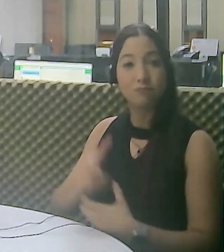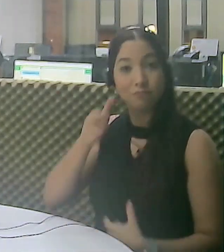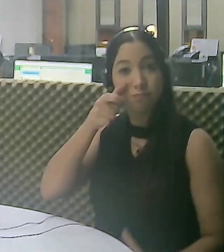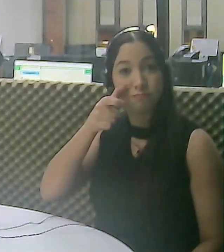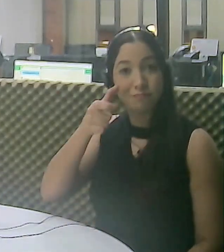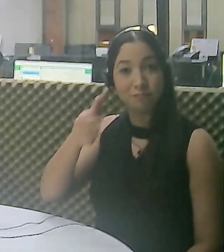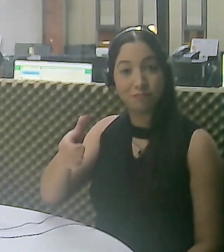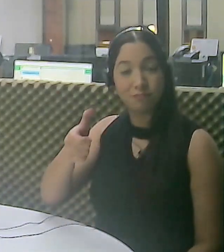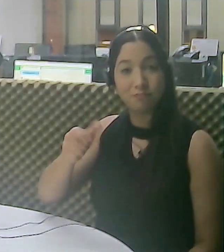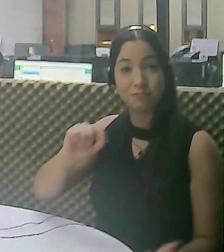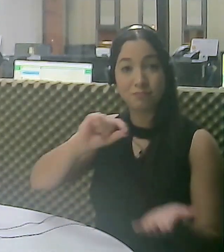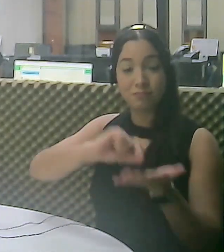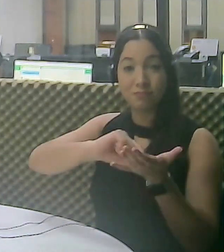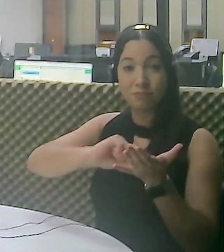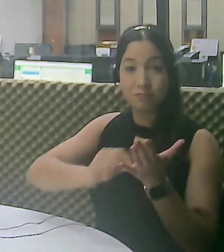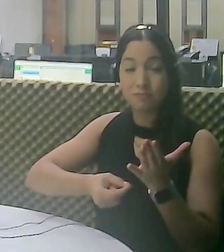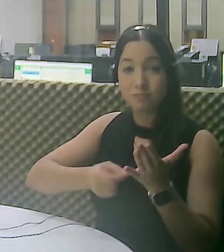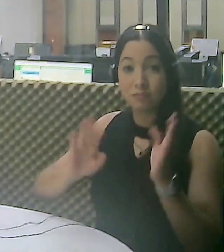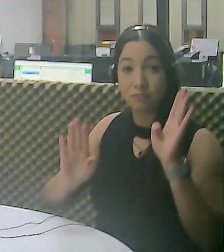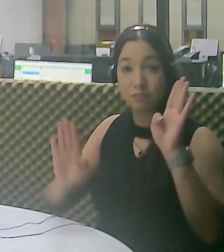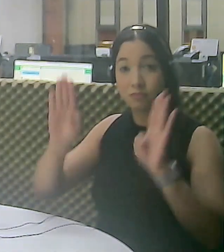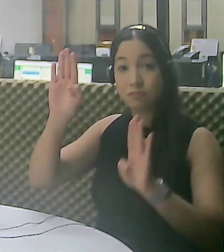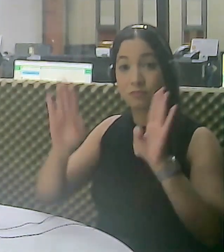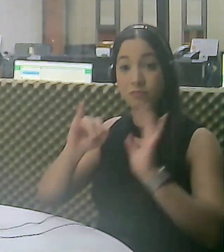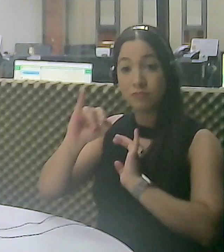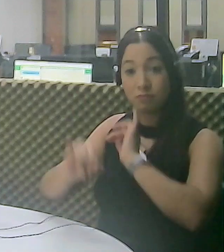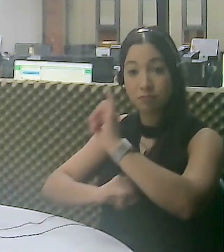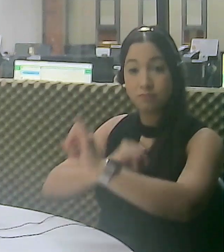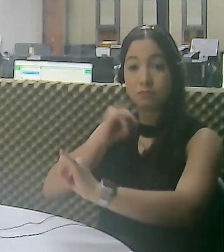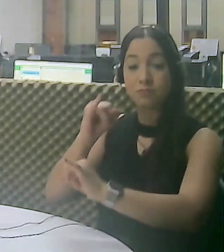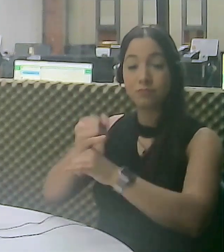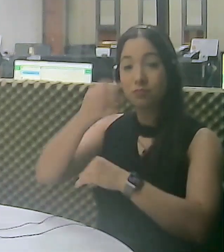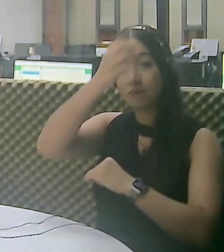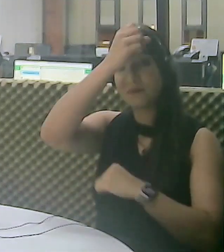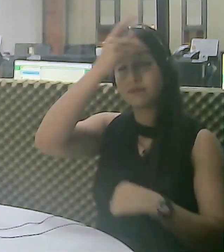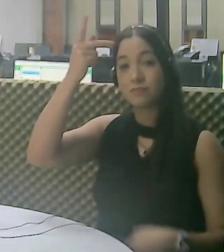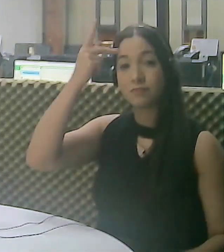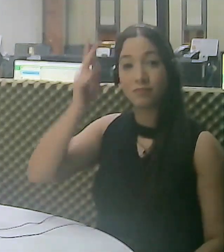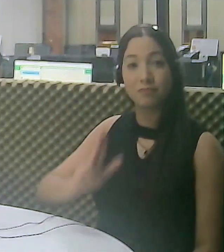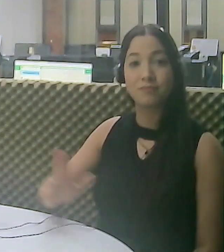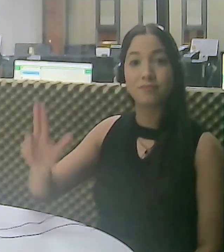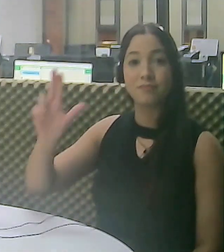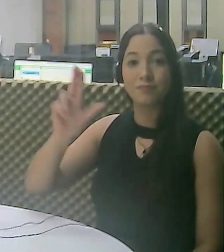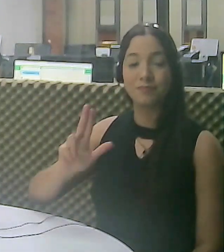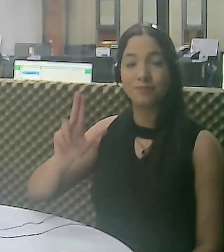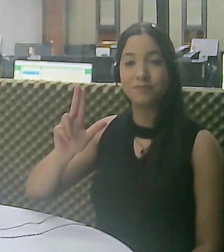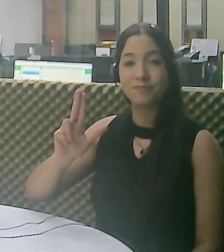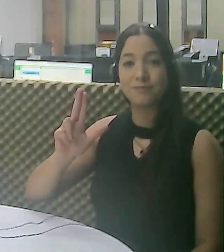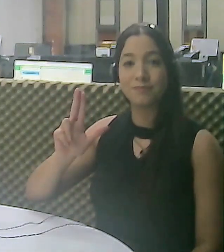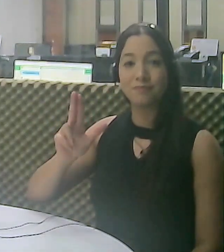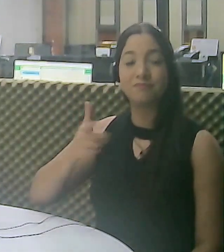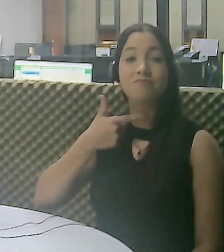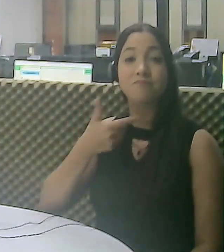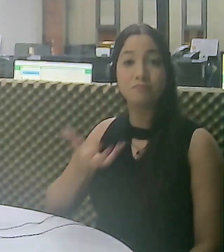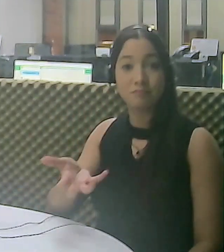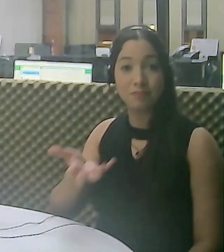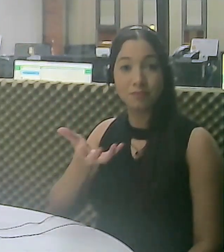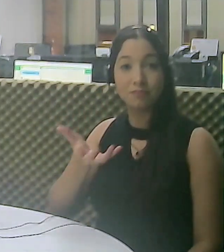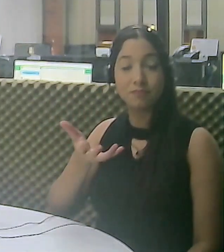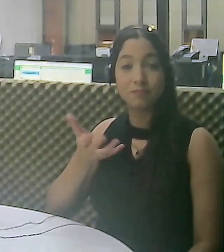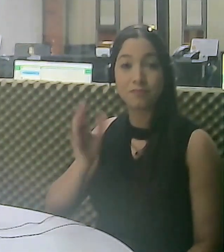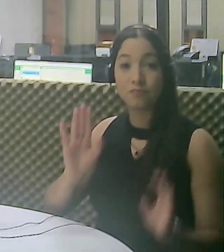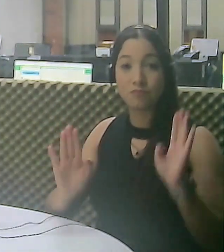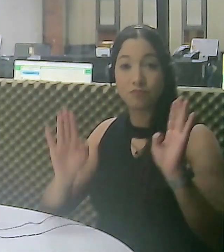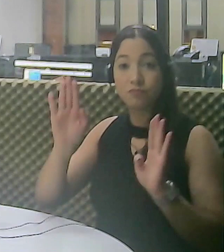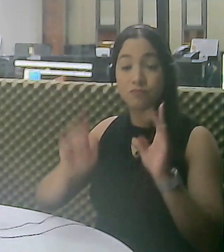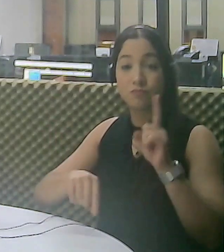Interessados podem se cadastrar para o leilão online da Prefeitura de Uberlândia. Quem deseja participar do leilão